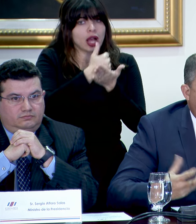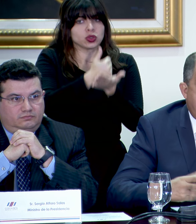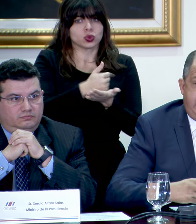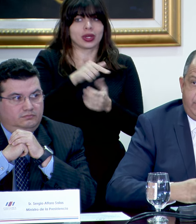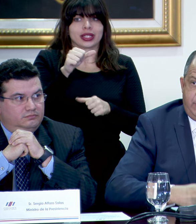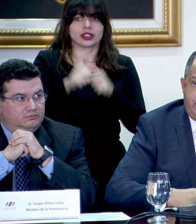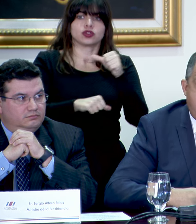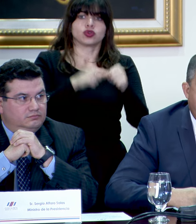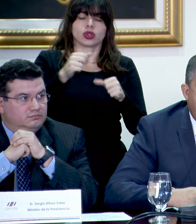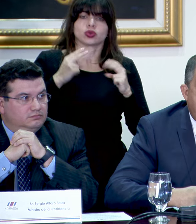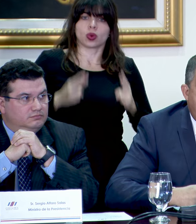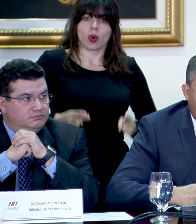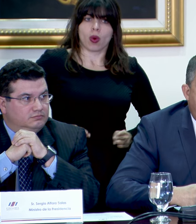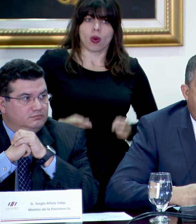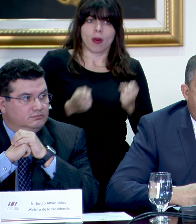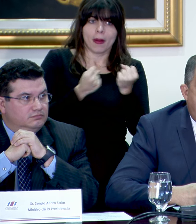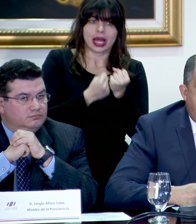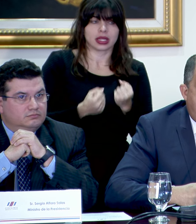esfuerzo humanitario.